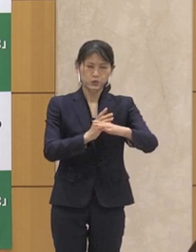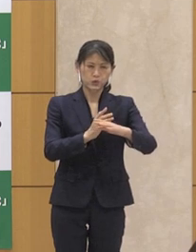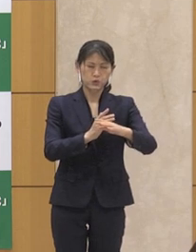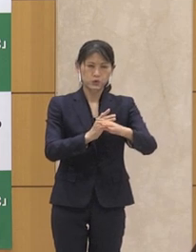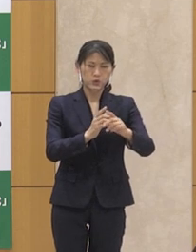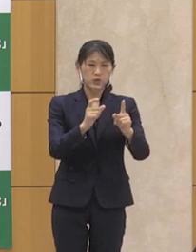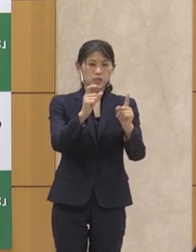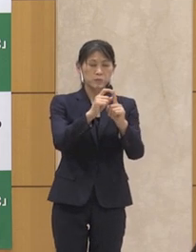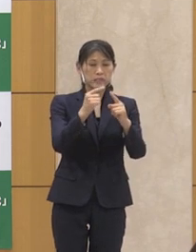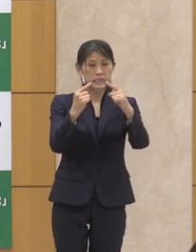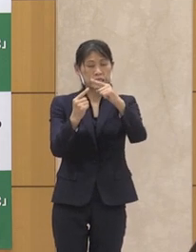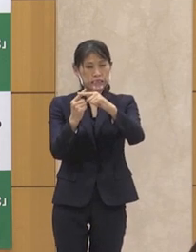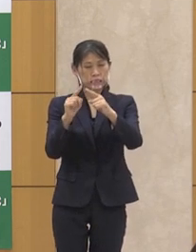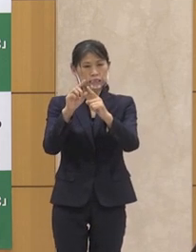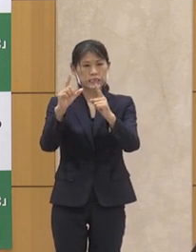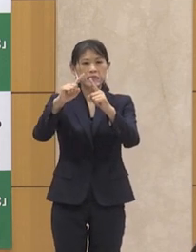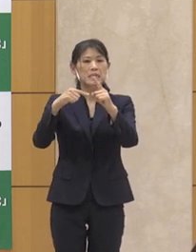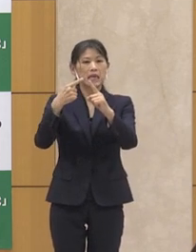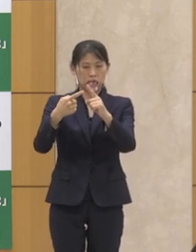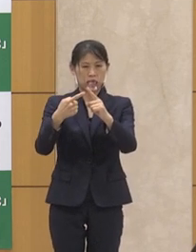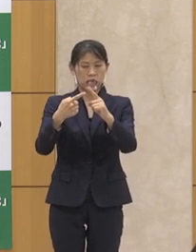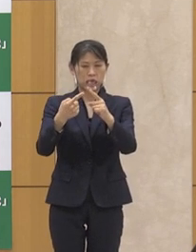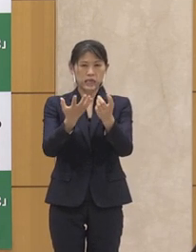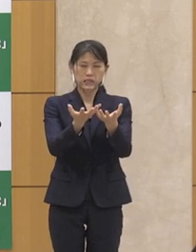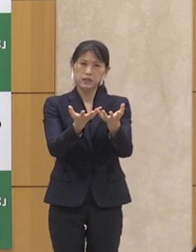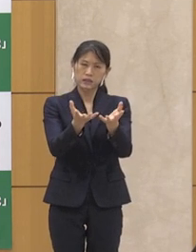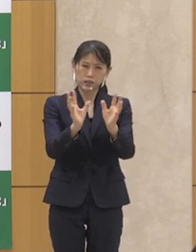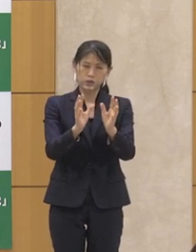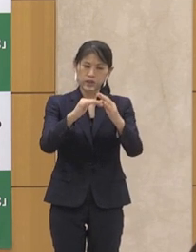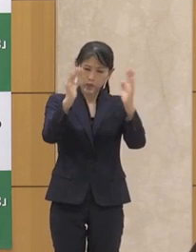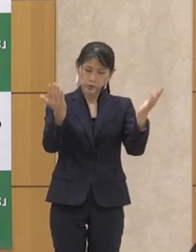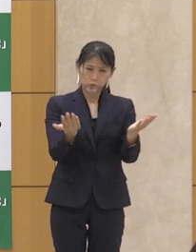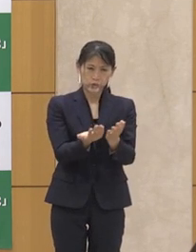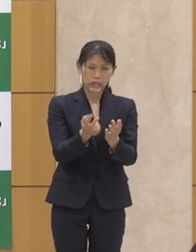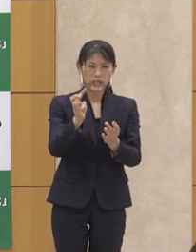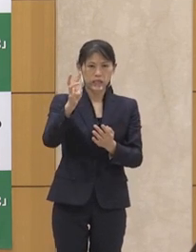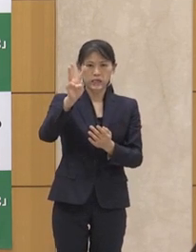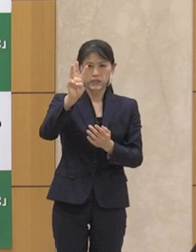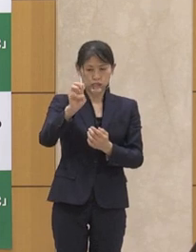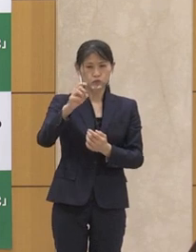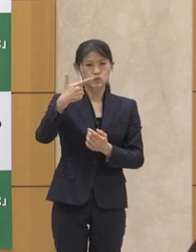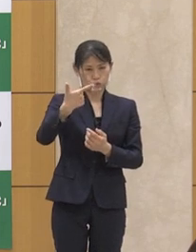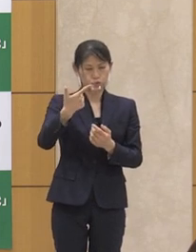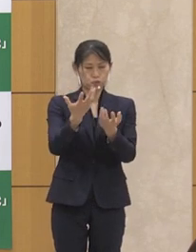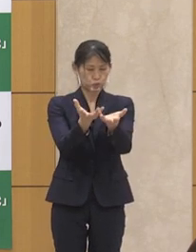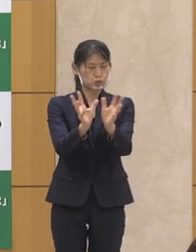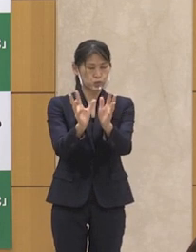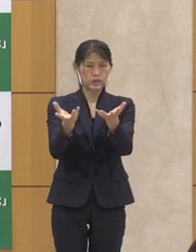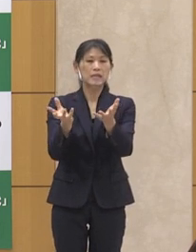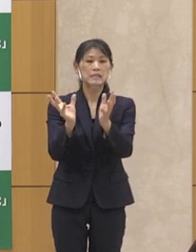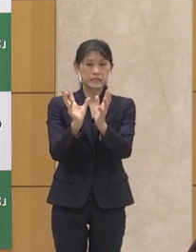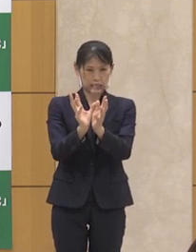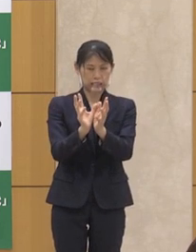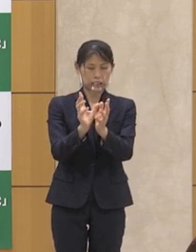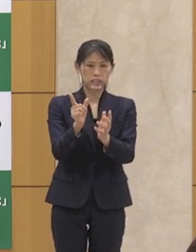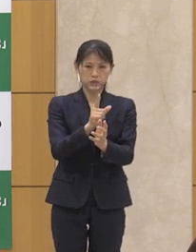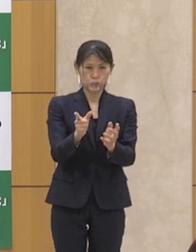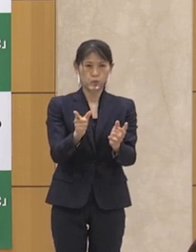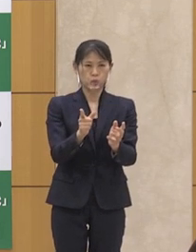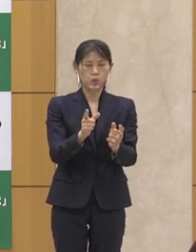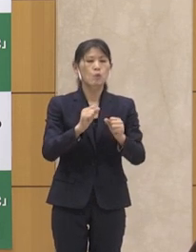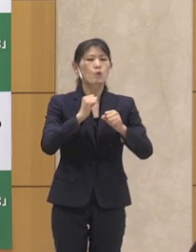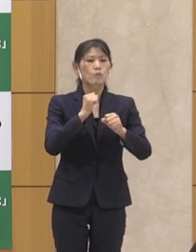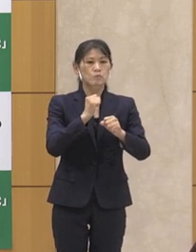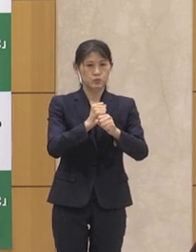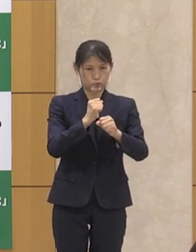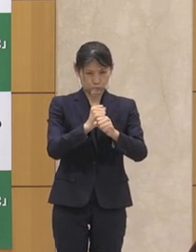PTA 連絡協議会など36団体で構成しておりますので、こうした組織団体を